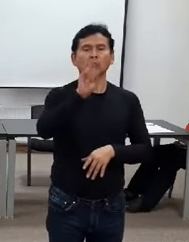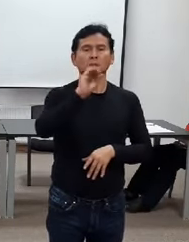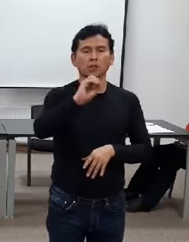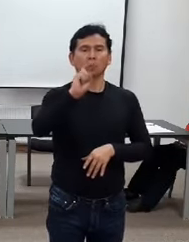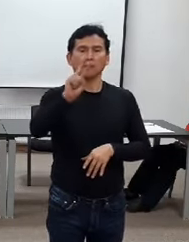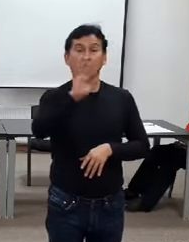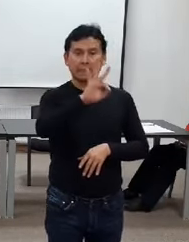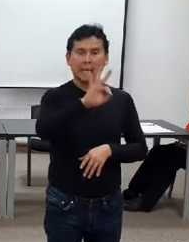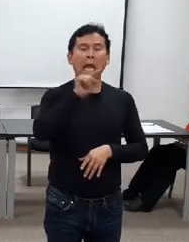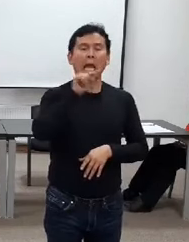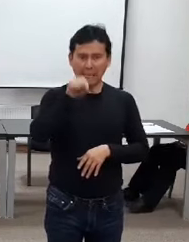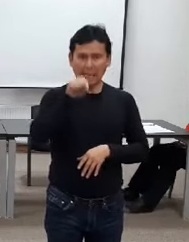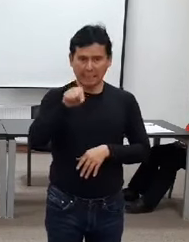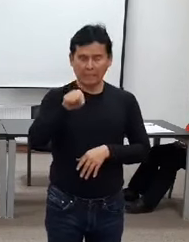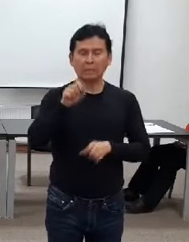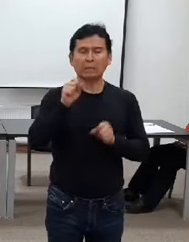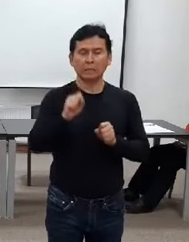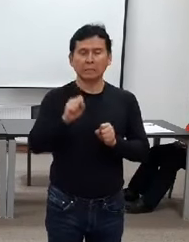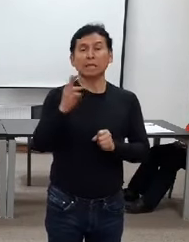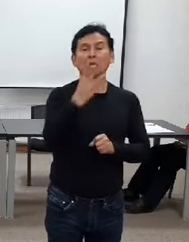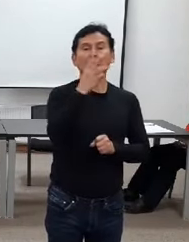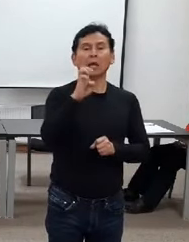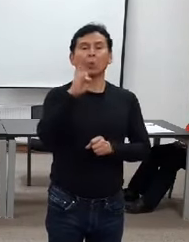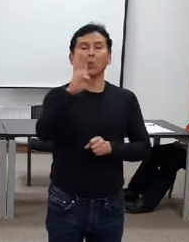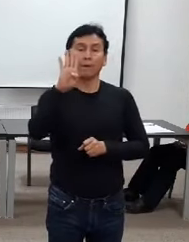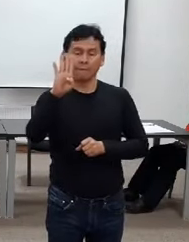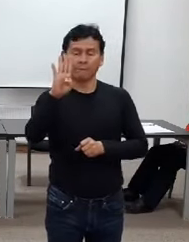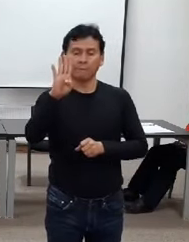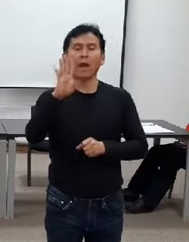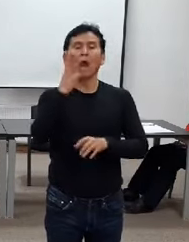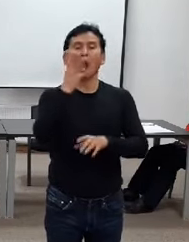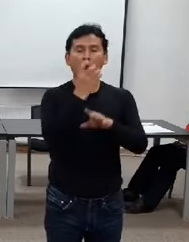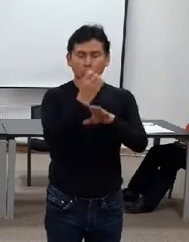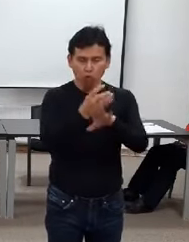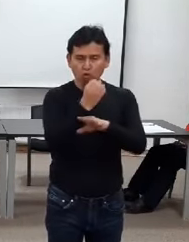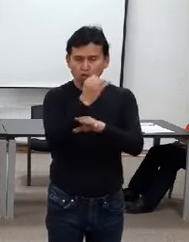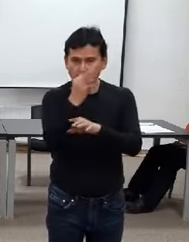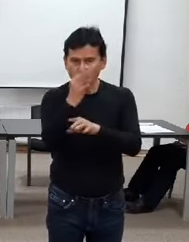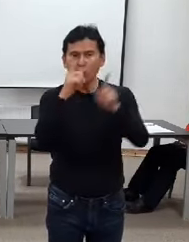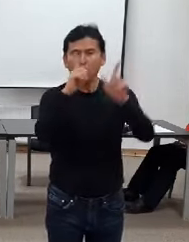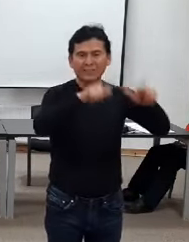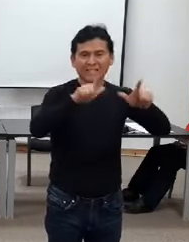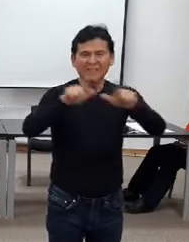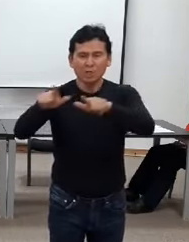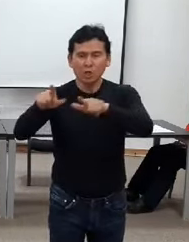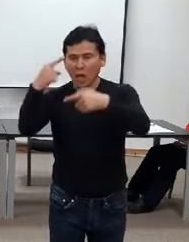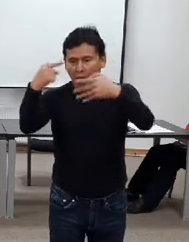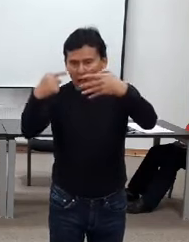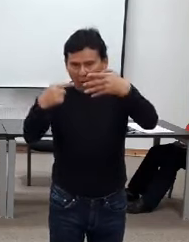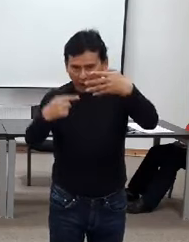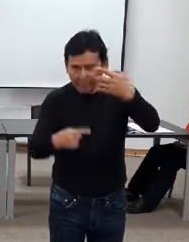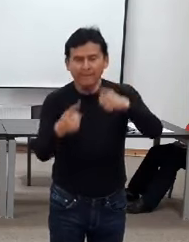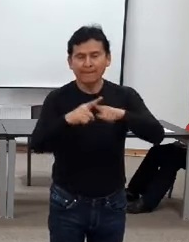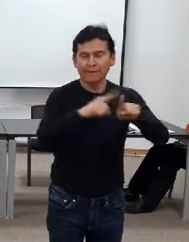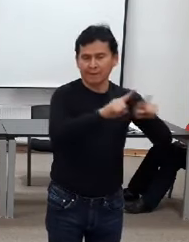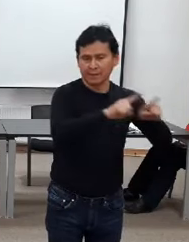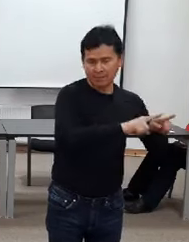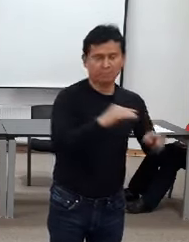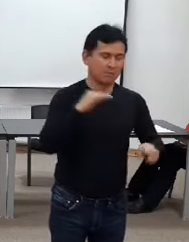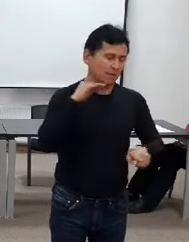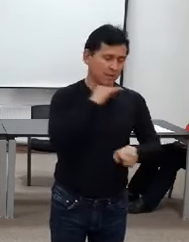67-22-62-023. Ahí podrán ser derivados. Y en la página web del hospital están los números por servicio clínico, donde uno puede acceder de forma